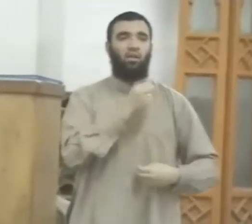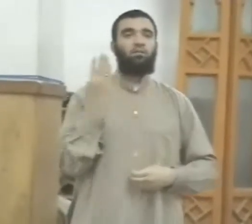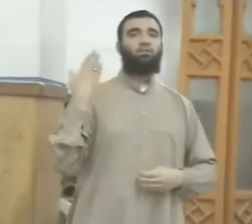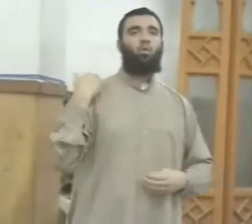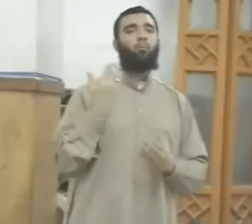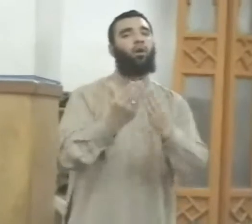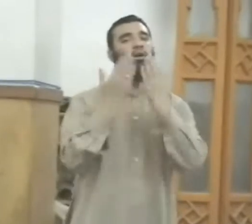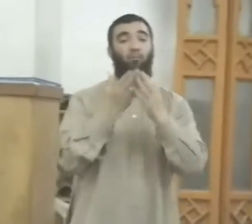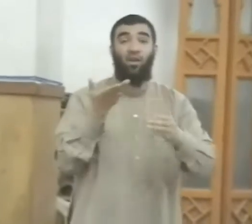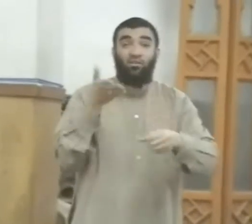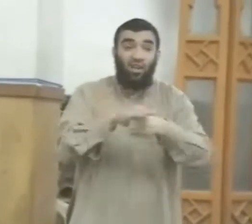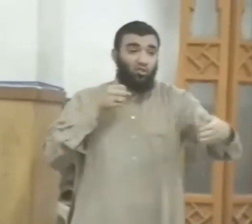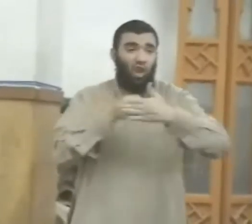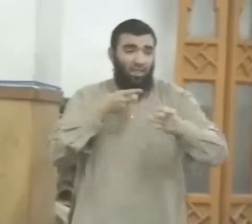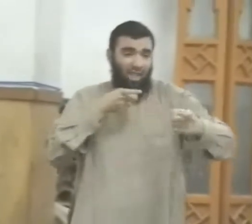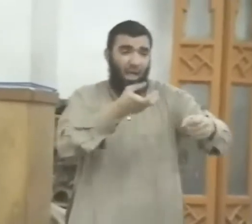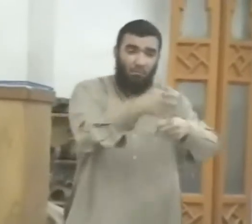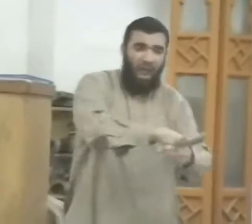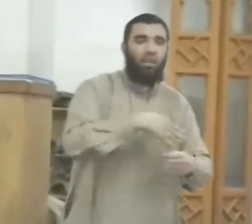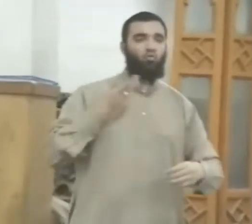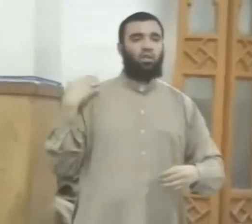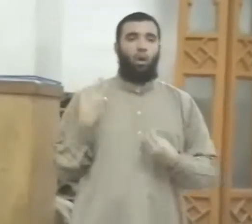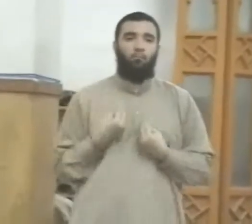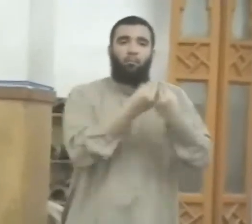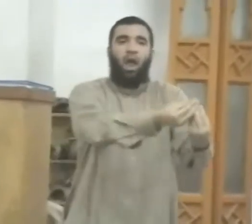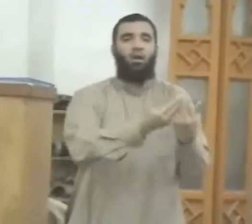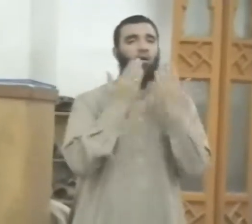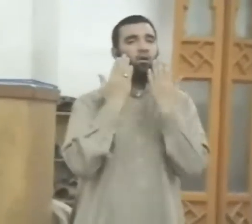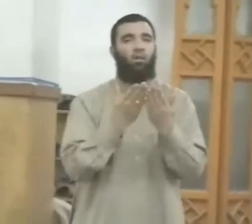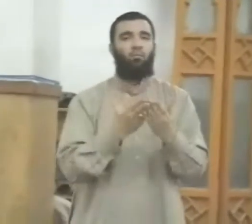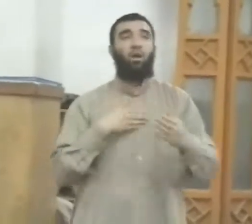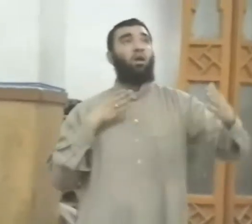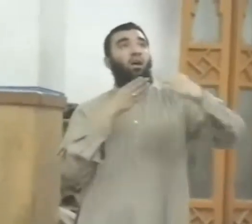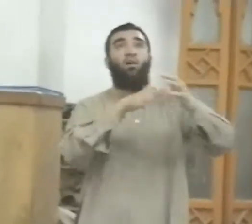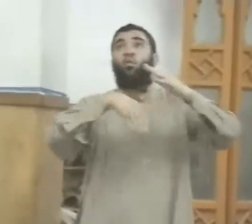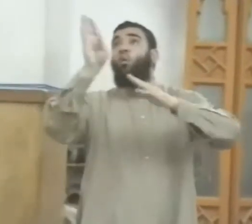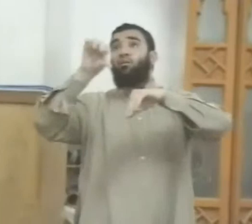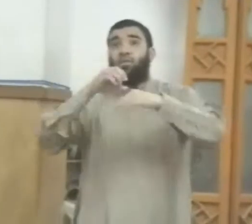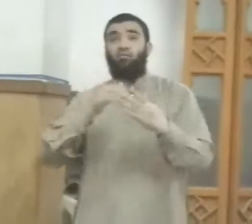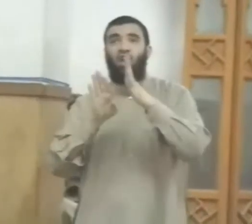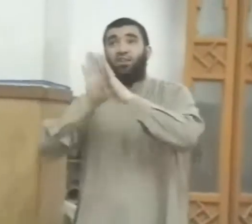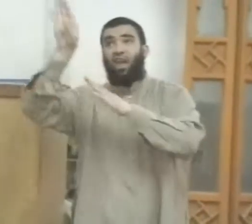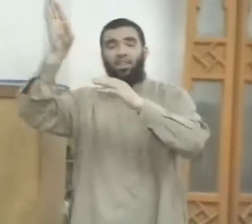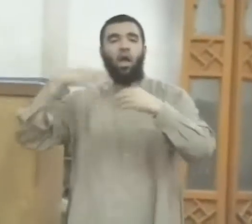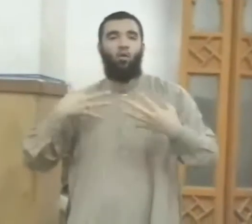ولا تفتنا بعدهم، وارحمنا إذا صرنا إلى ما صاروا إليه، واجمعنا بهم في مستقر رحمتك على